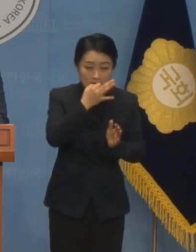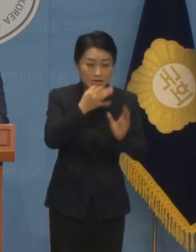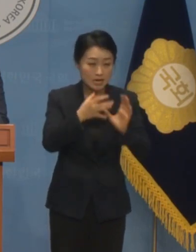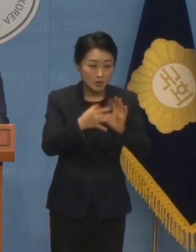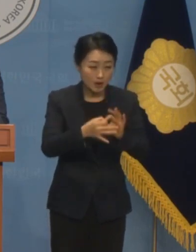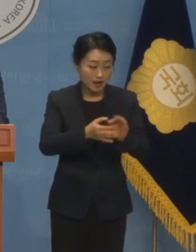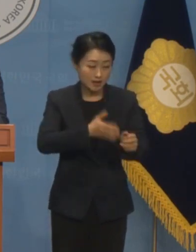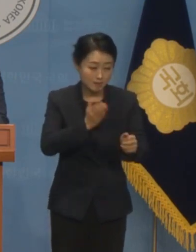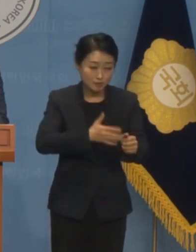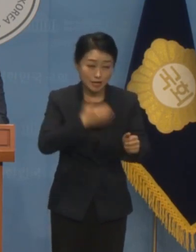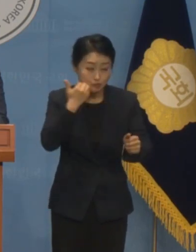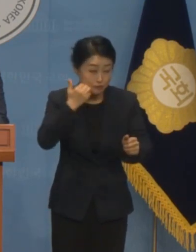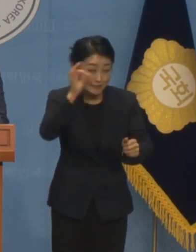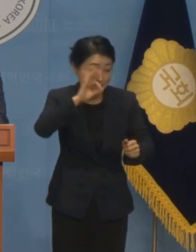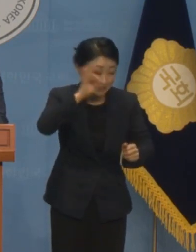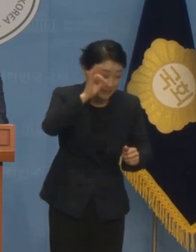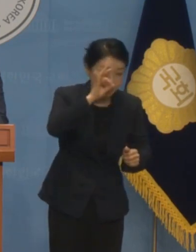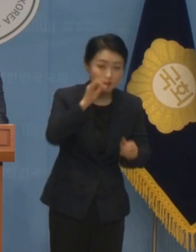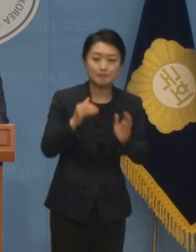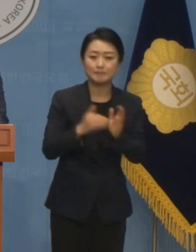청탁으로 규정했습니다.